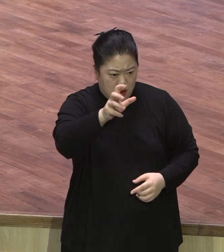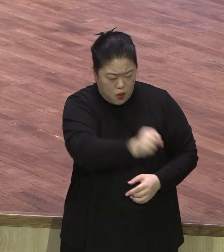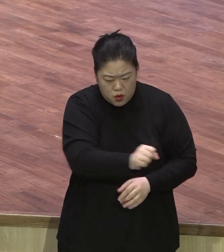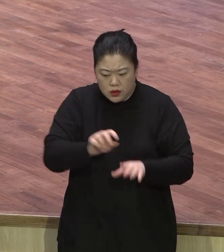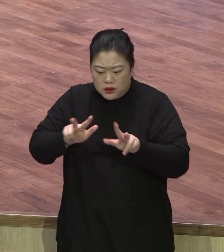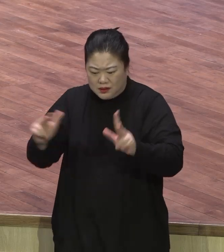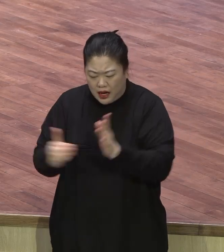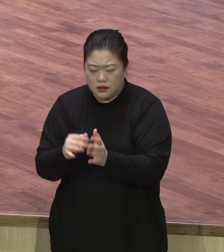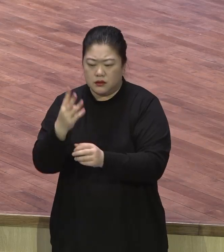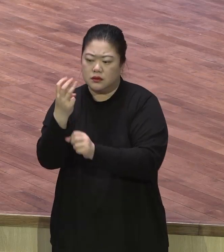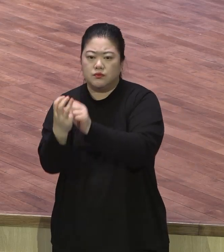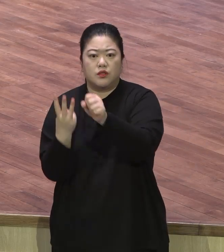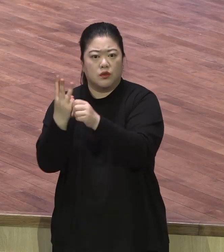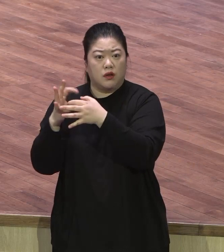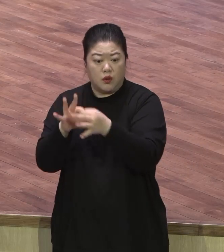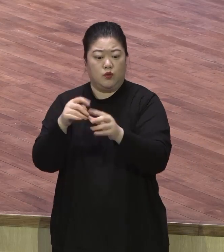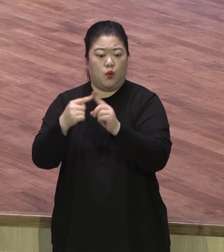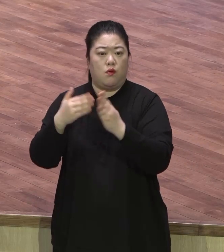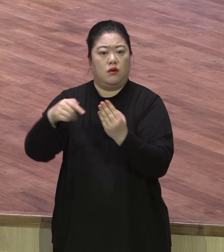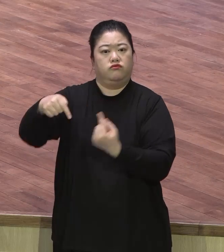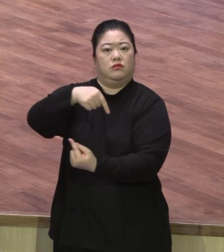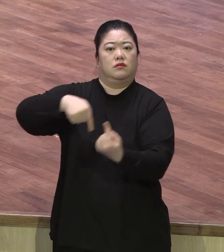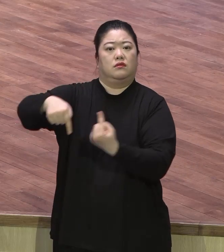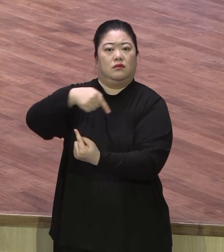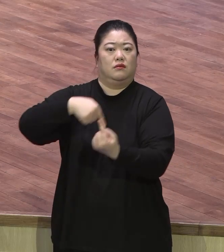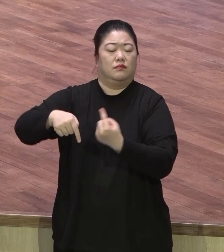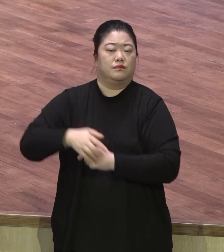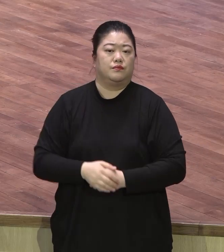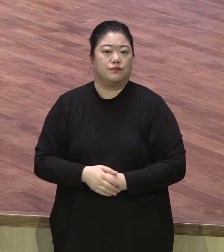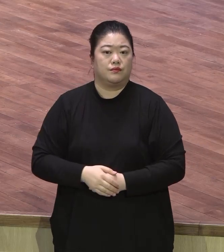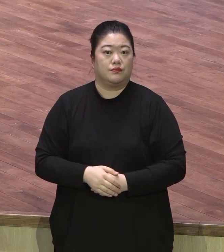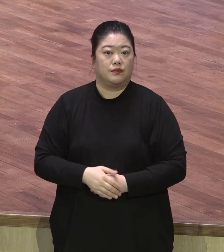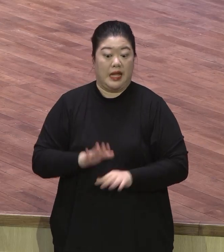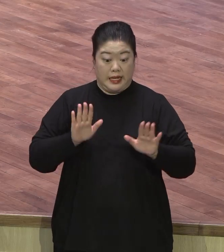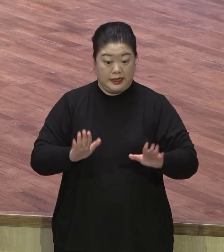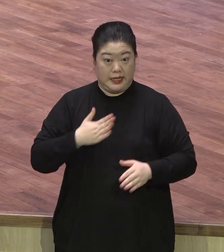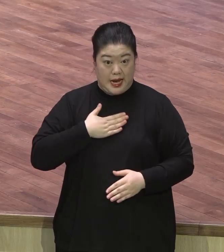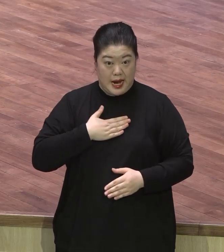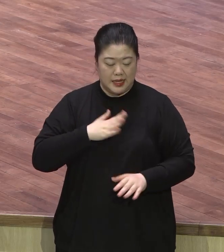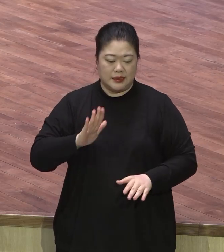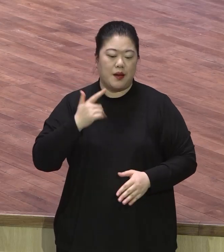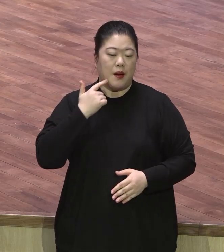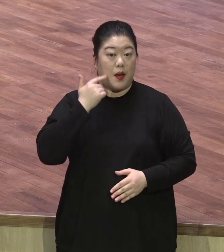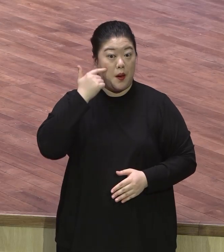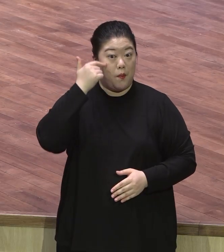이것이 딱 정착되는 그날 나도 성교사를 파송돼 나갈 거예요 이 교회에서